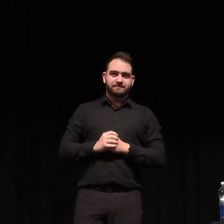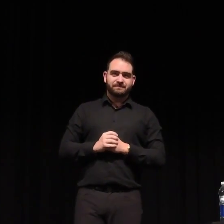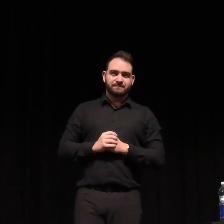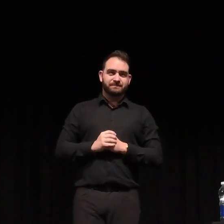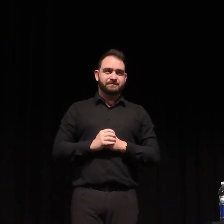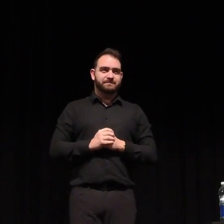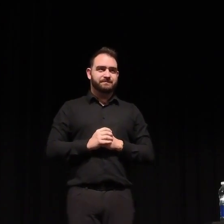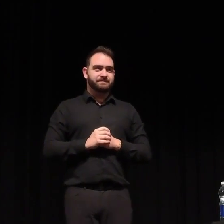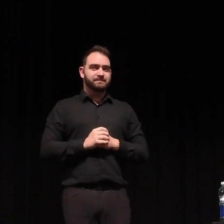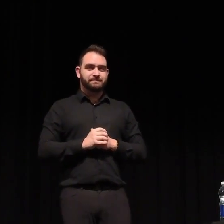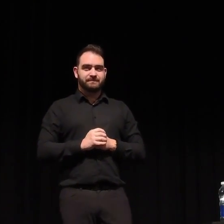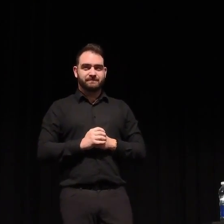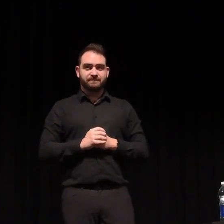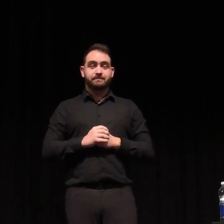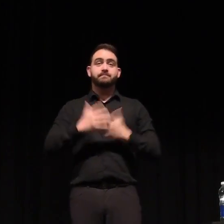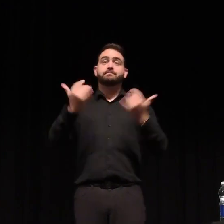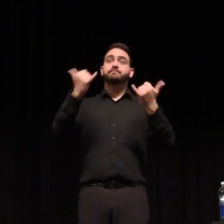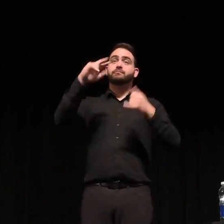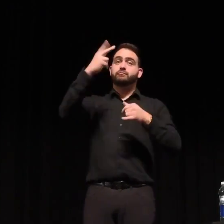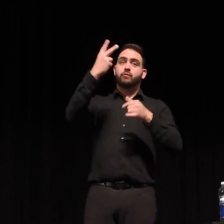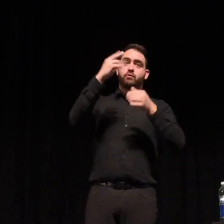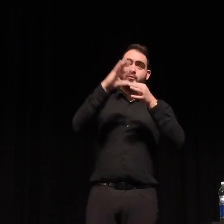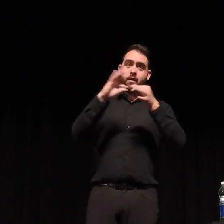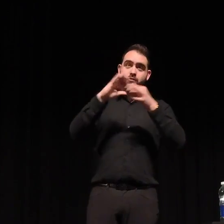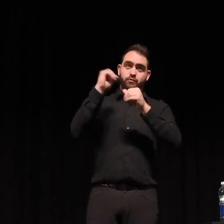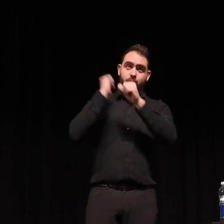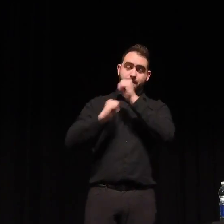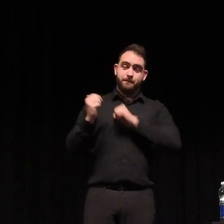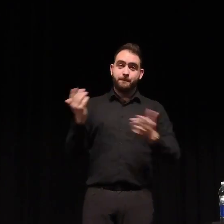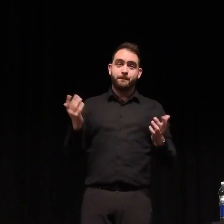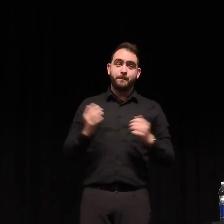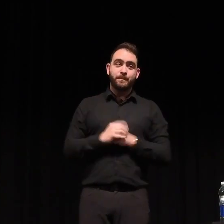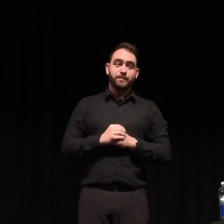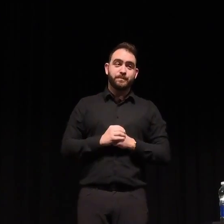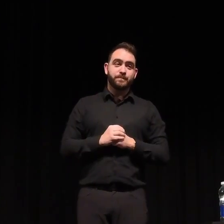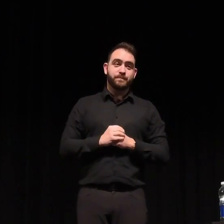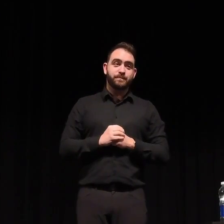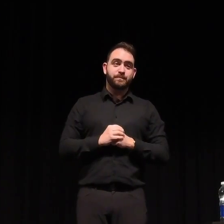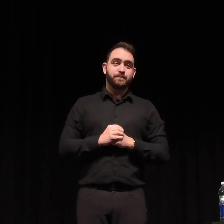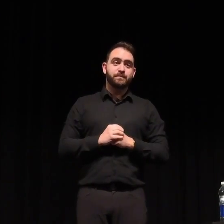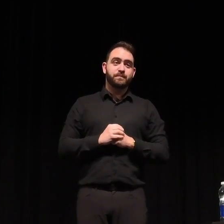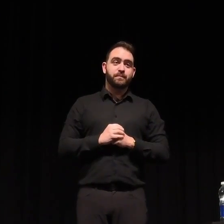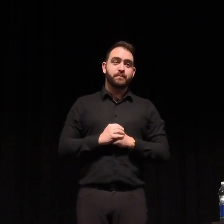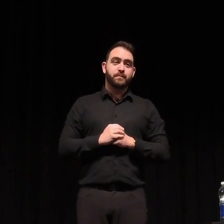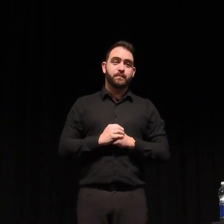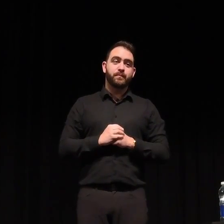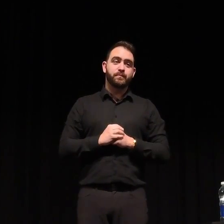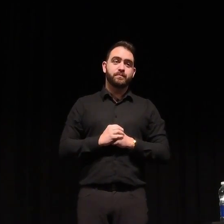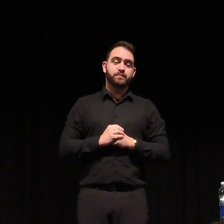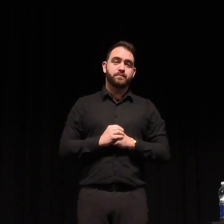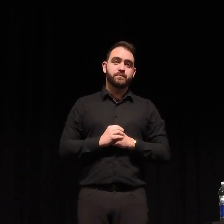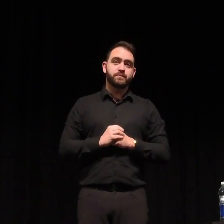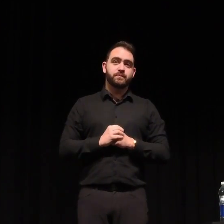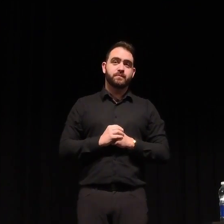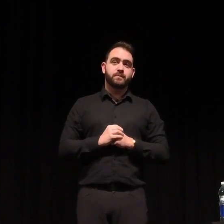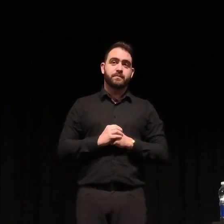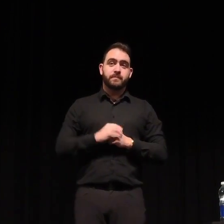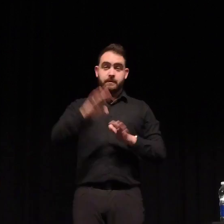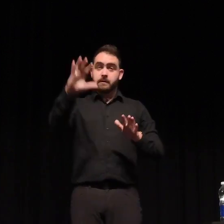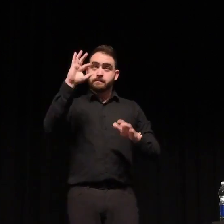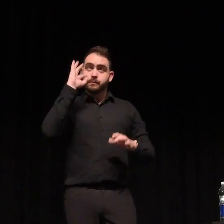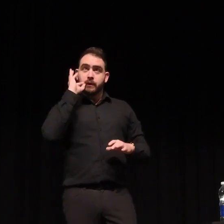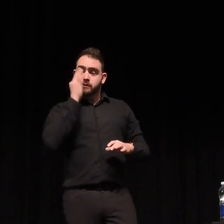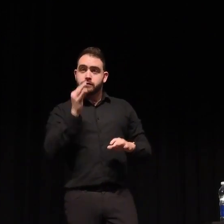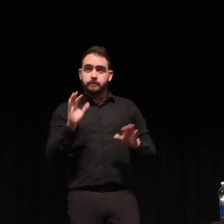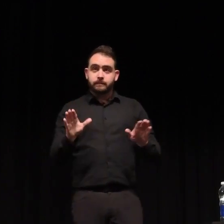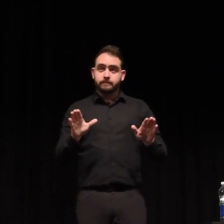Pour ma deuxième histoire, je vais utiliser mon sac à merveille. Mon sac à merveille, c'est assez spécial. Chez nous,